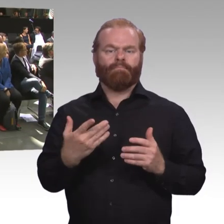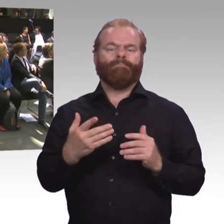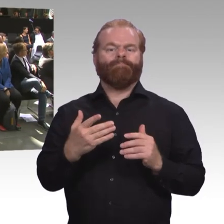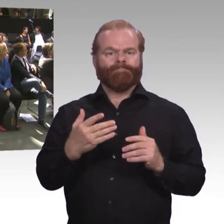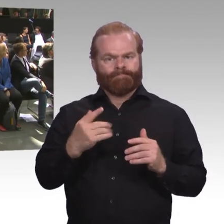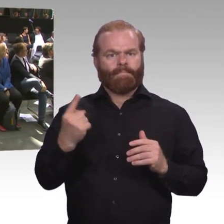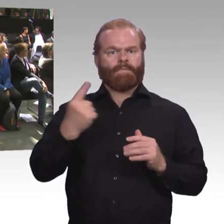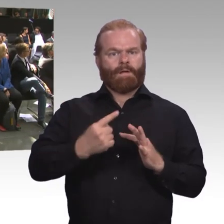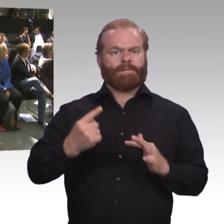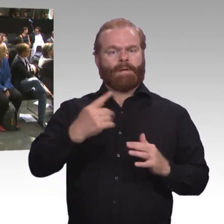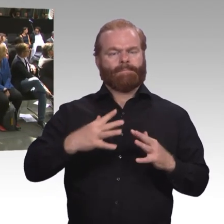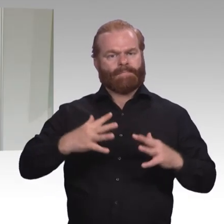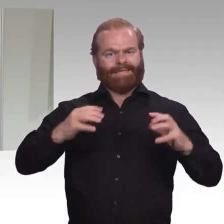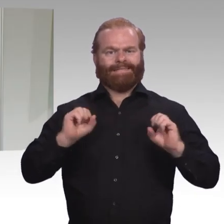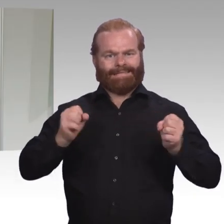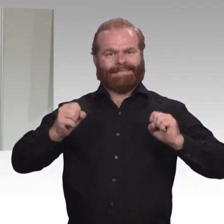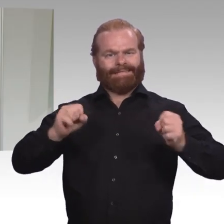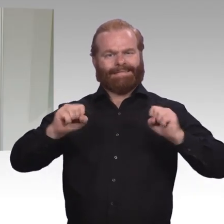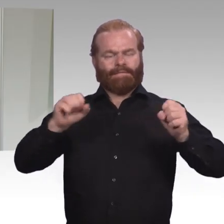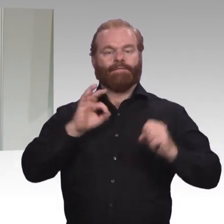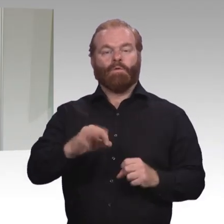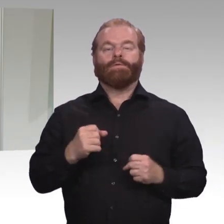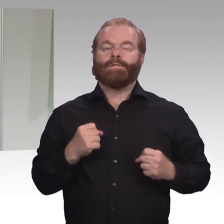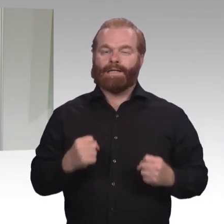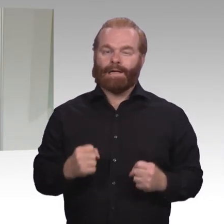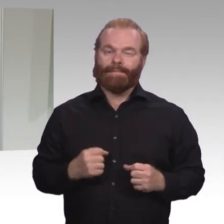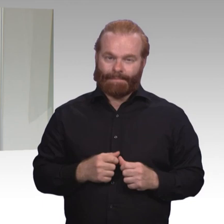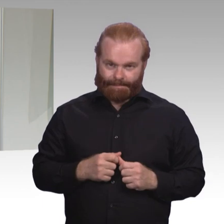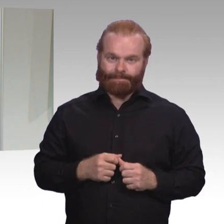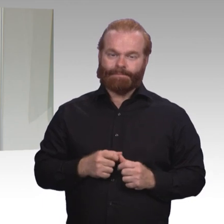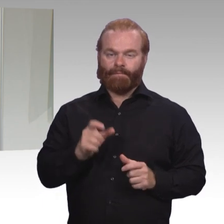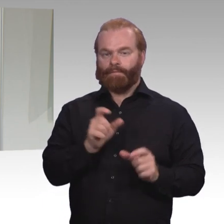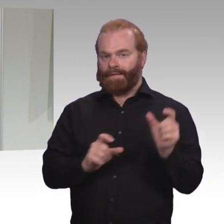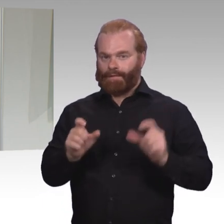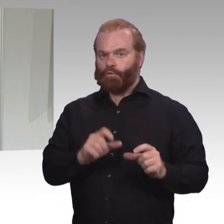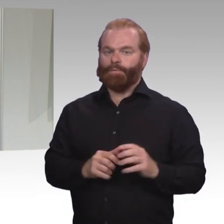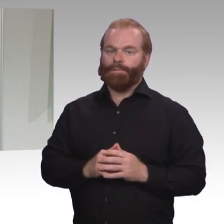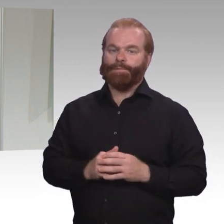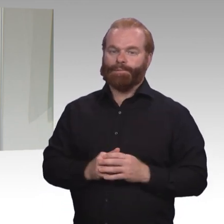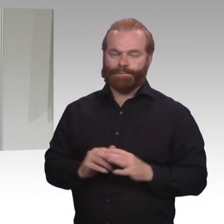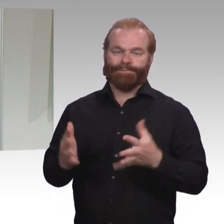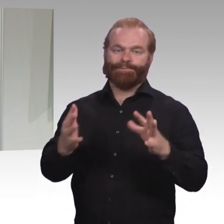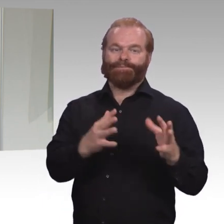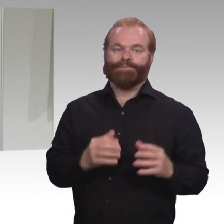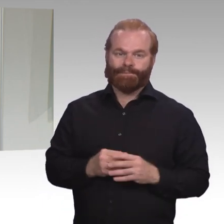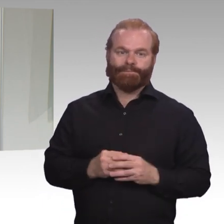Seit 2005 war ein Unionsminister nach dem anderen für Abbau und Fähigkeitsverlust